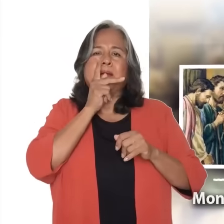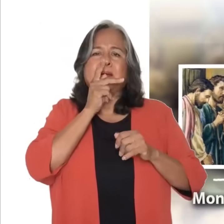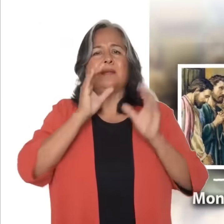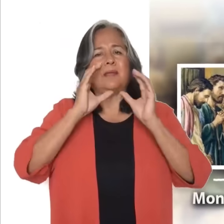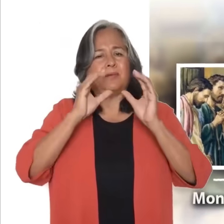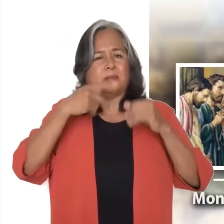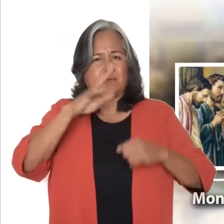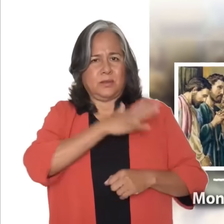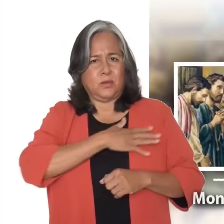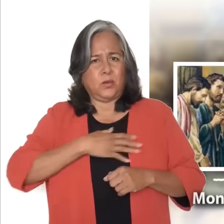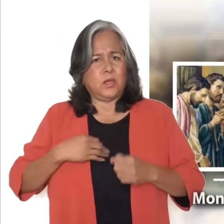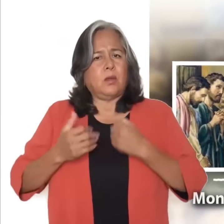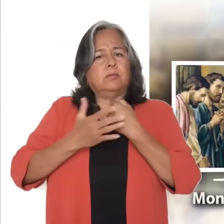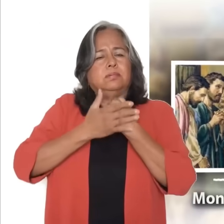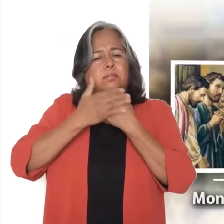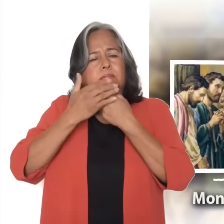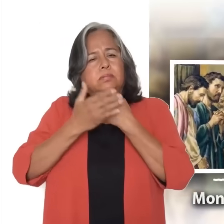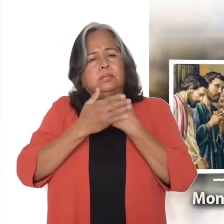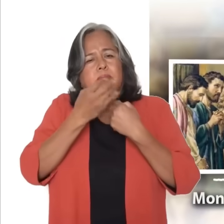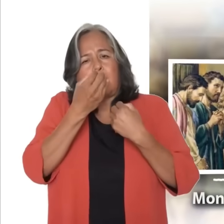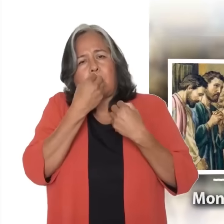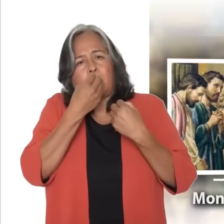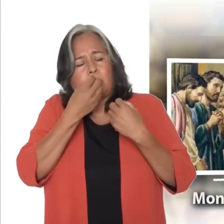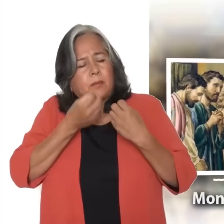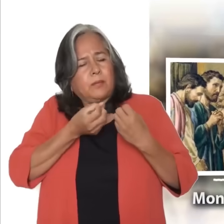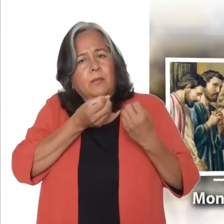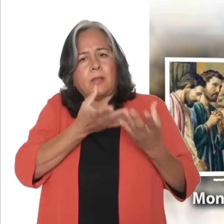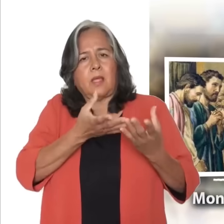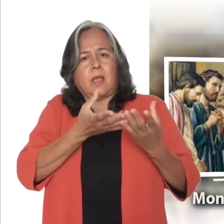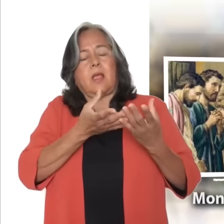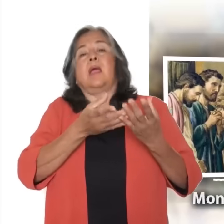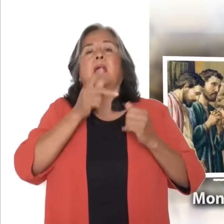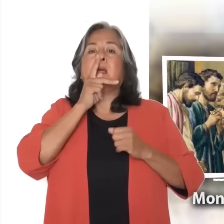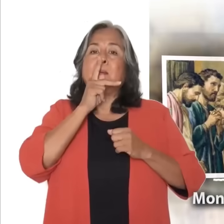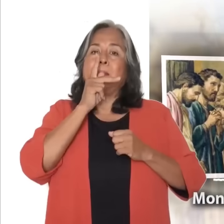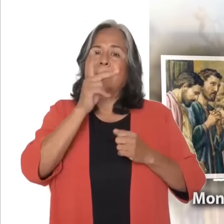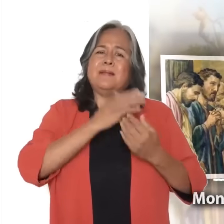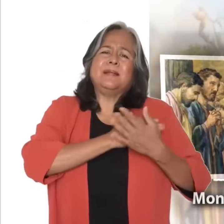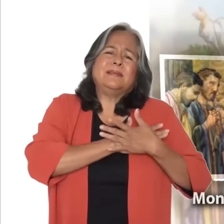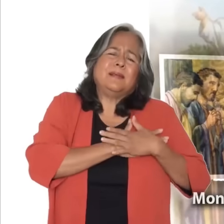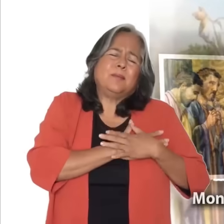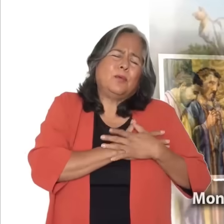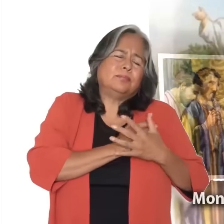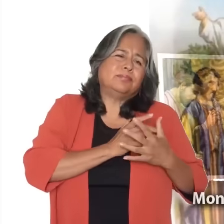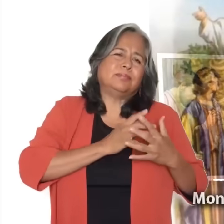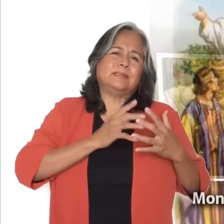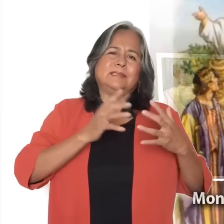criatura y la estrecha para darle de comer. Palabras de un amor que no puede acabar.